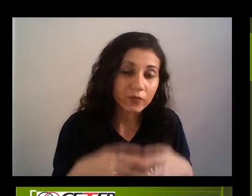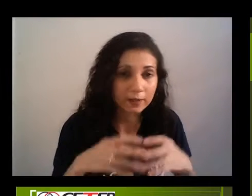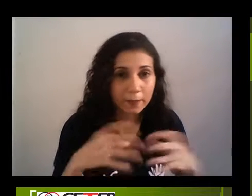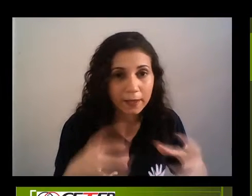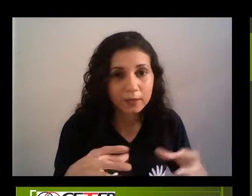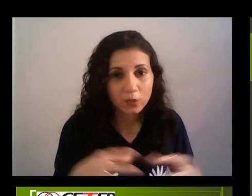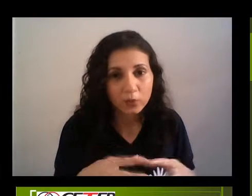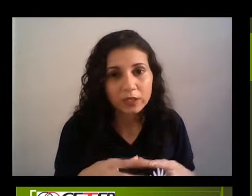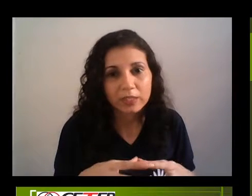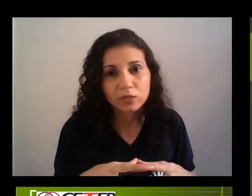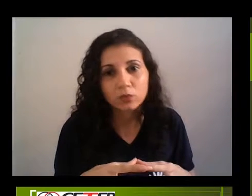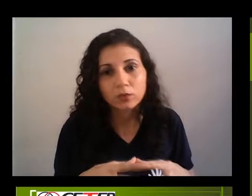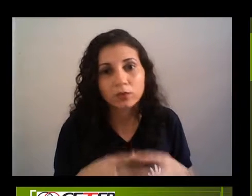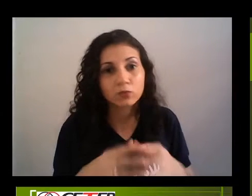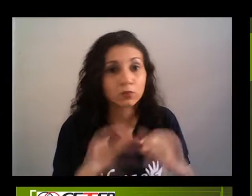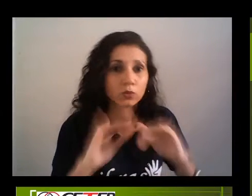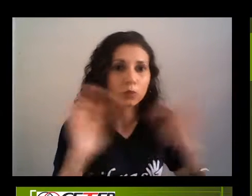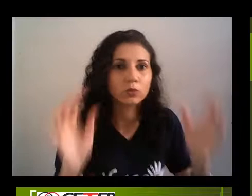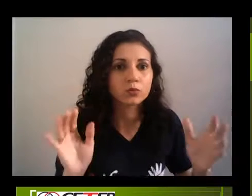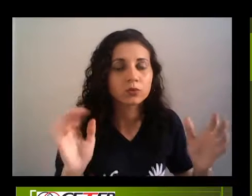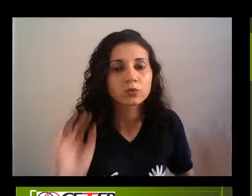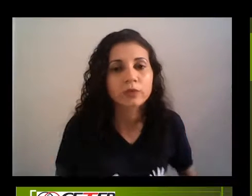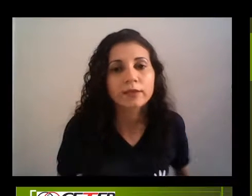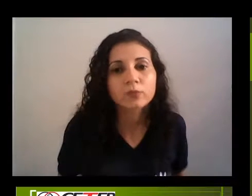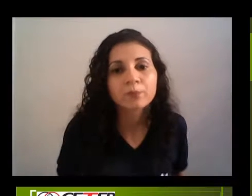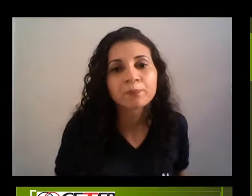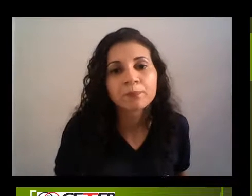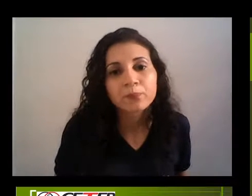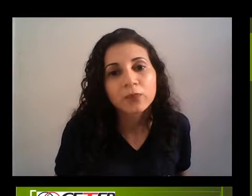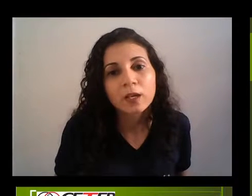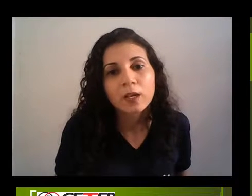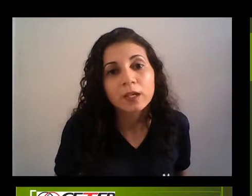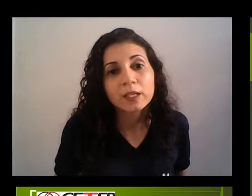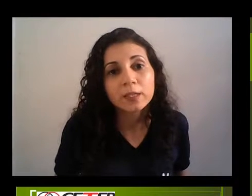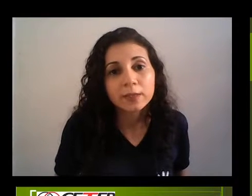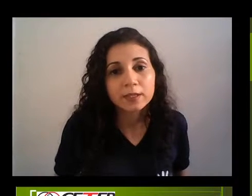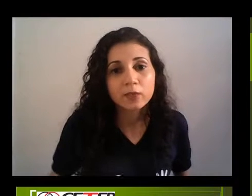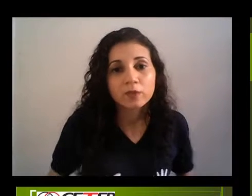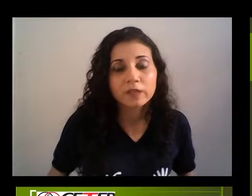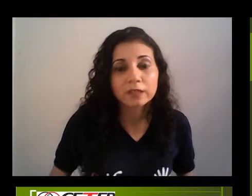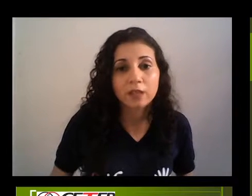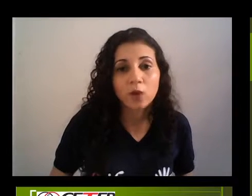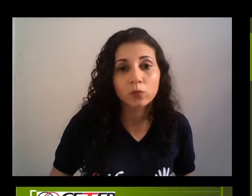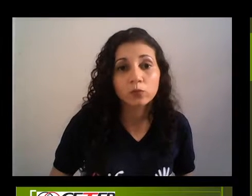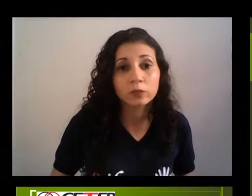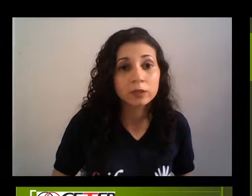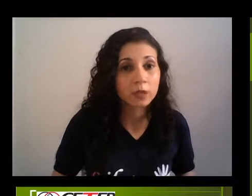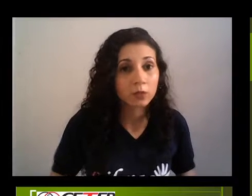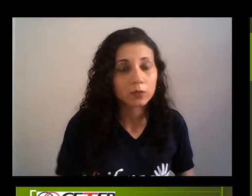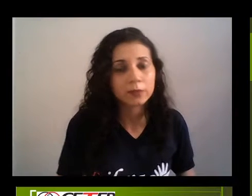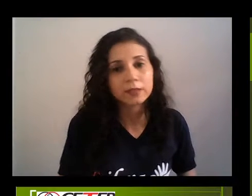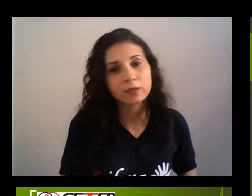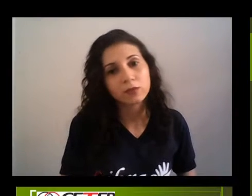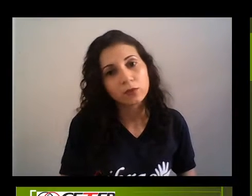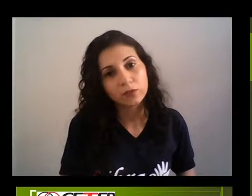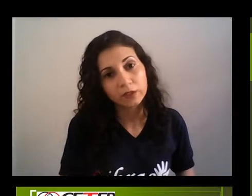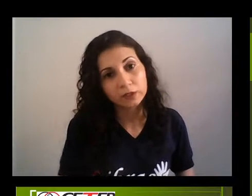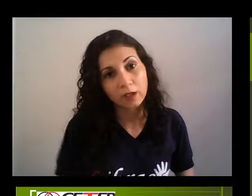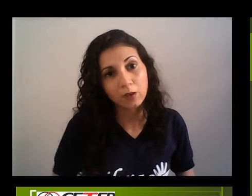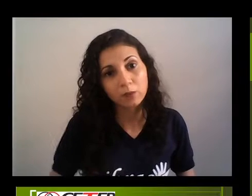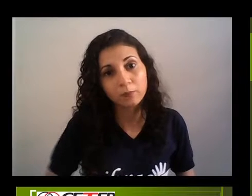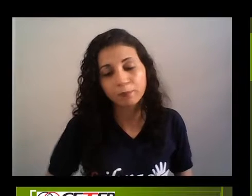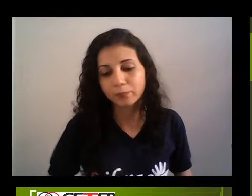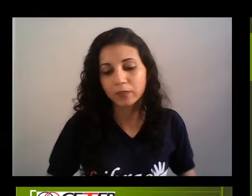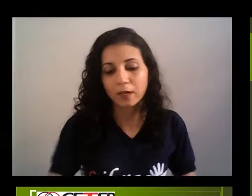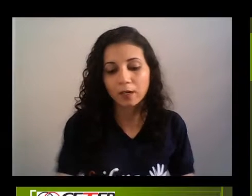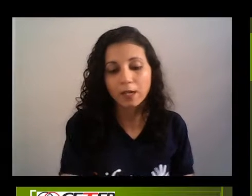surda, fazem parte da comunidade surda, não são só os surdos, certo? Libras é universal? Não, Libras não é